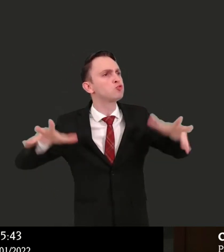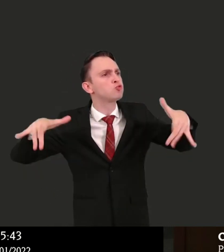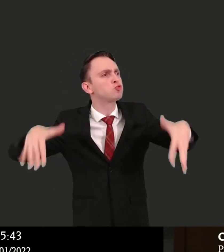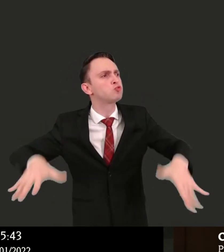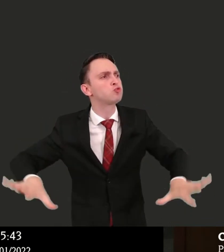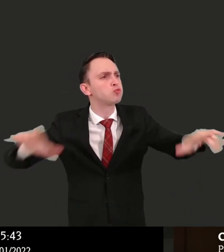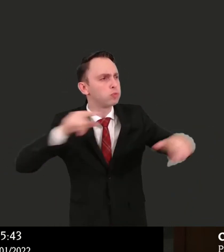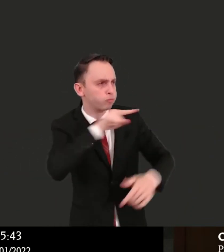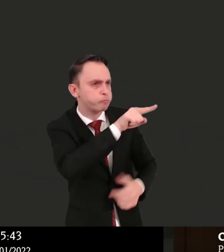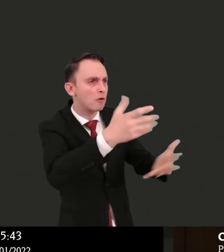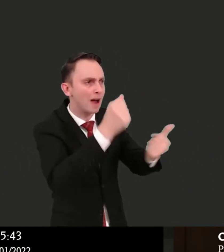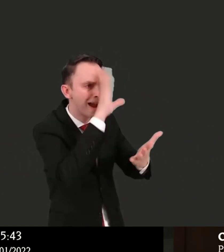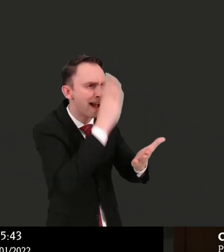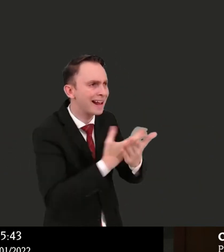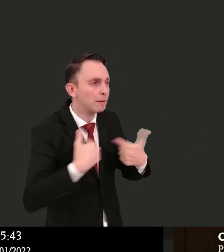Eu sou o pão da vida.